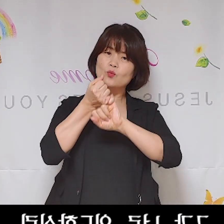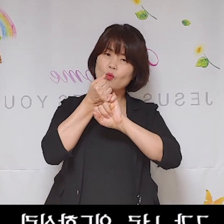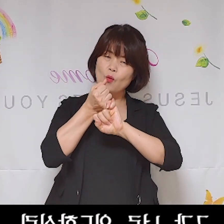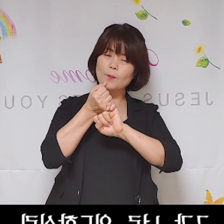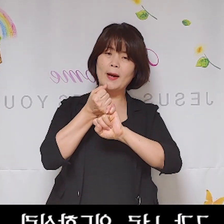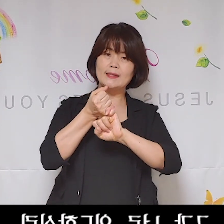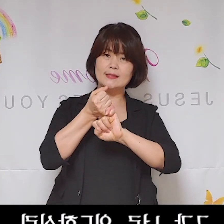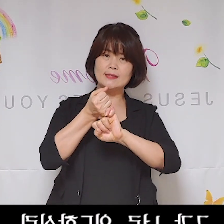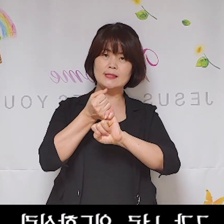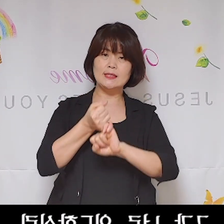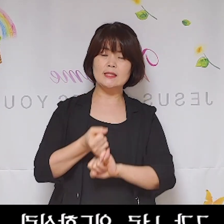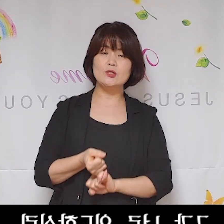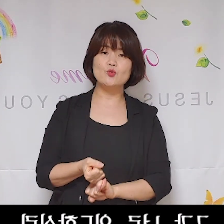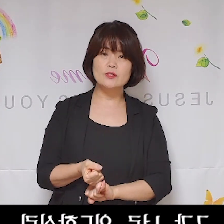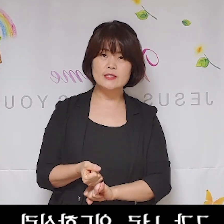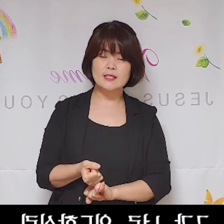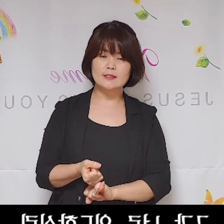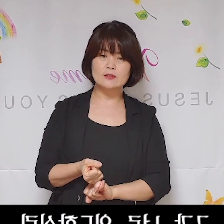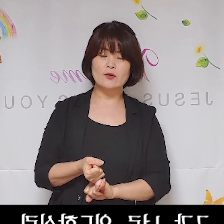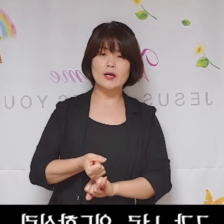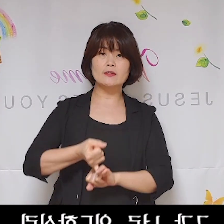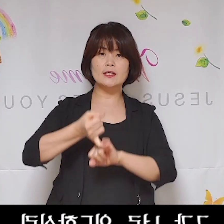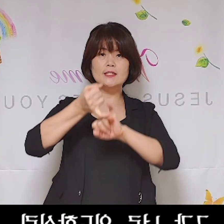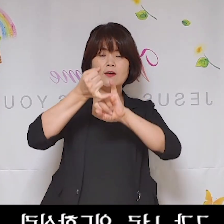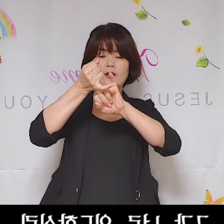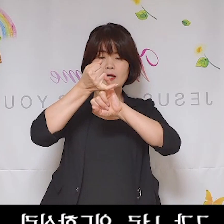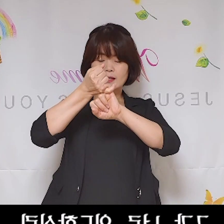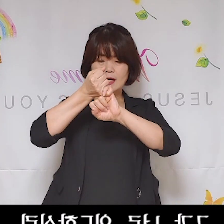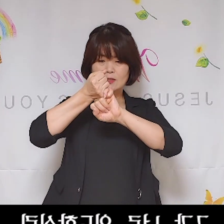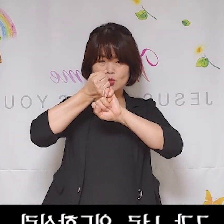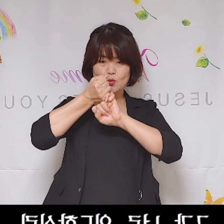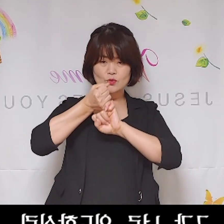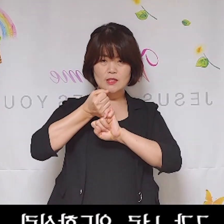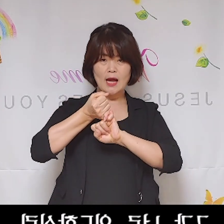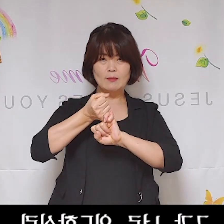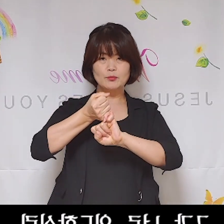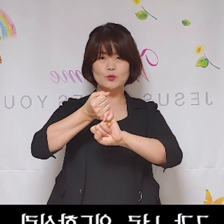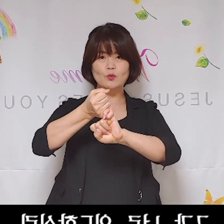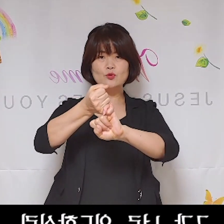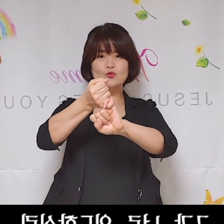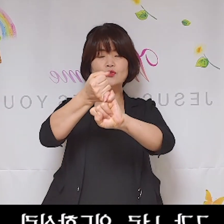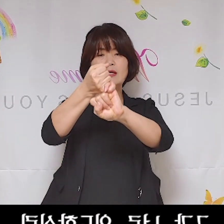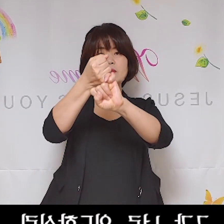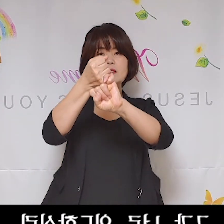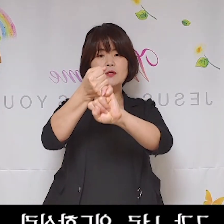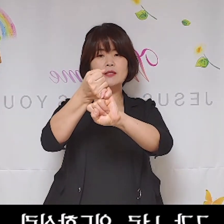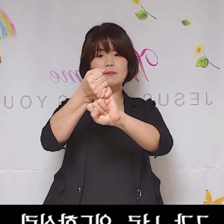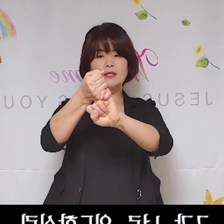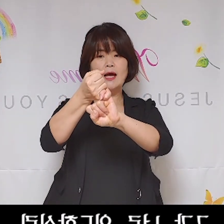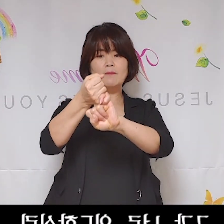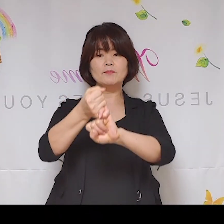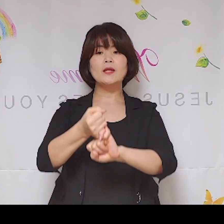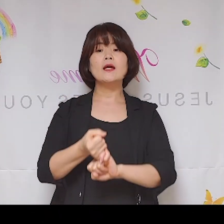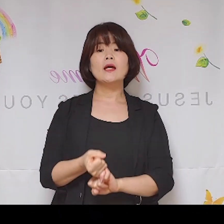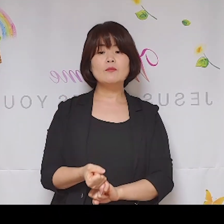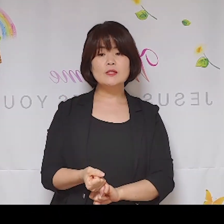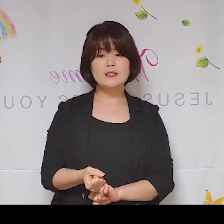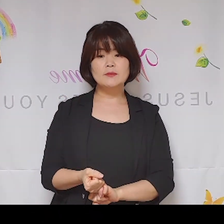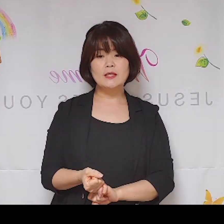꼭 반드시 이루어진다는 거예요. 그래서 약속을 앞으로 쭉 내미시면 됩니다.